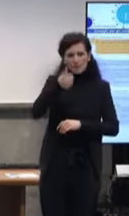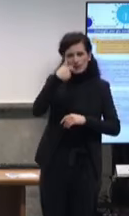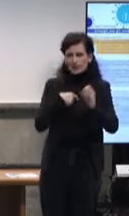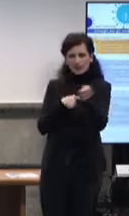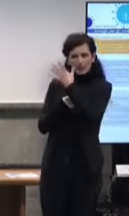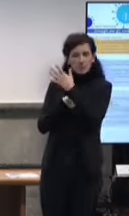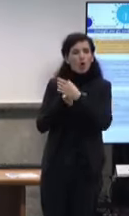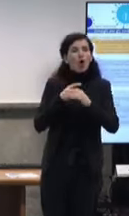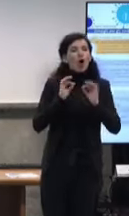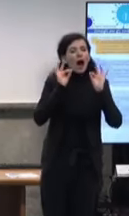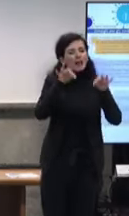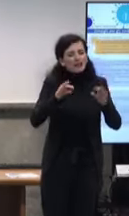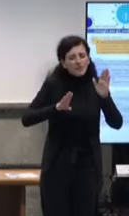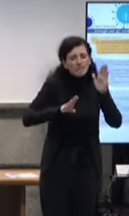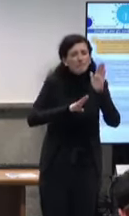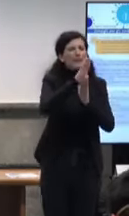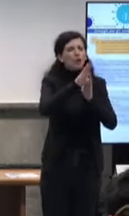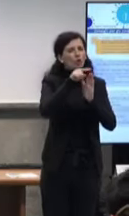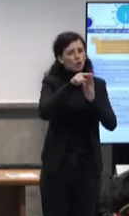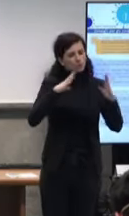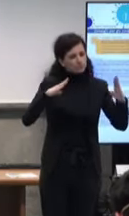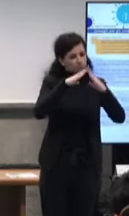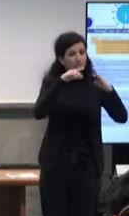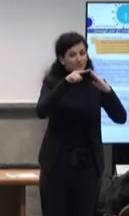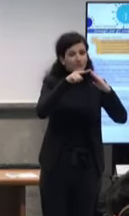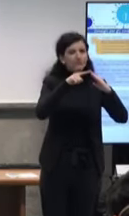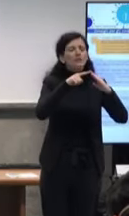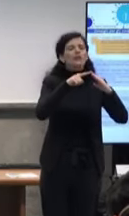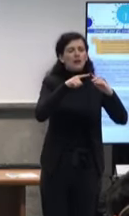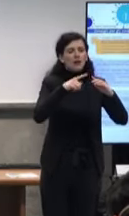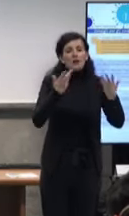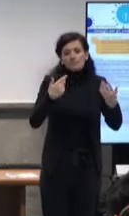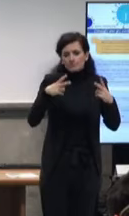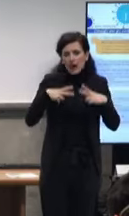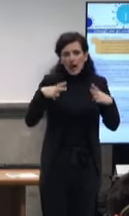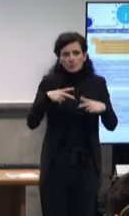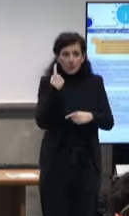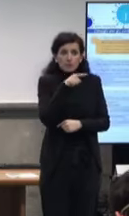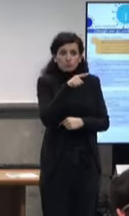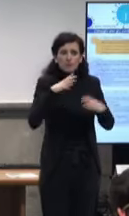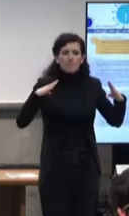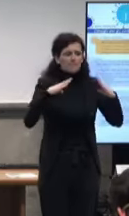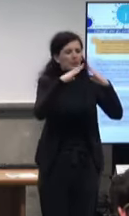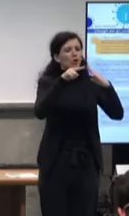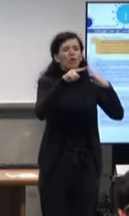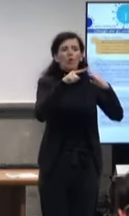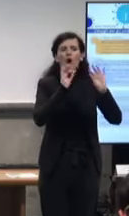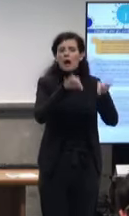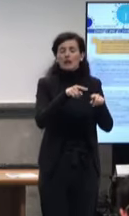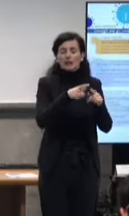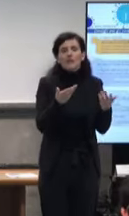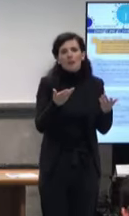che la curva si appiattisce e noi auspichiamo che questo sia il picco adesso vorremmo vedere che questo piatto si